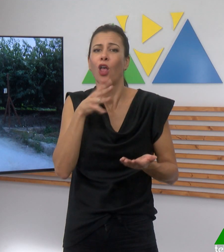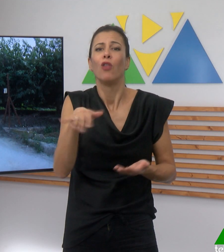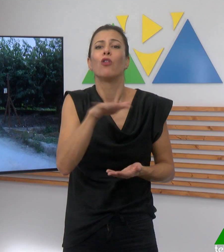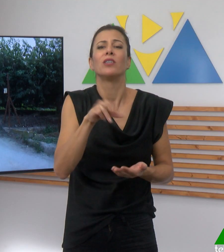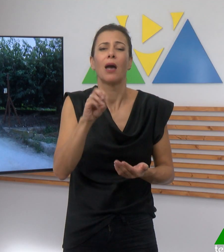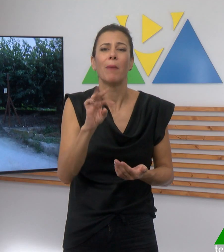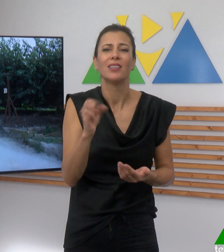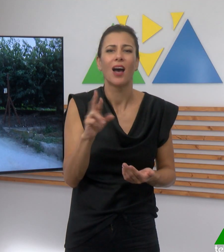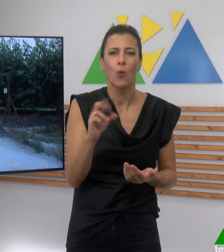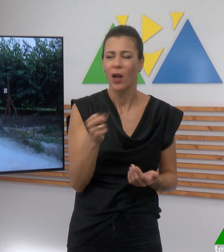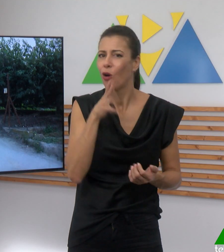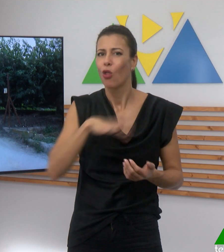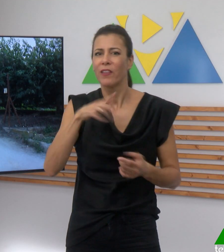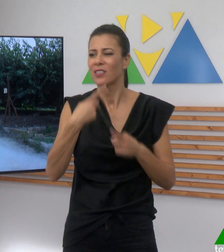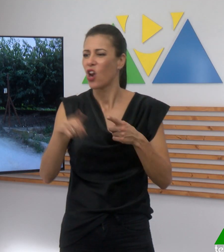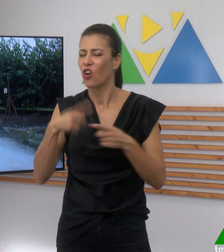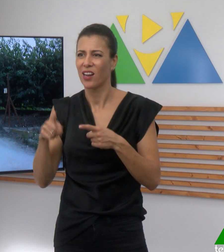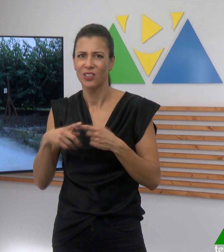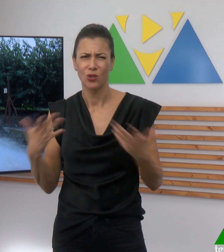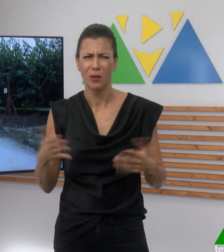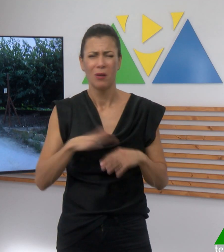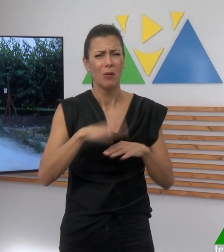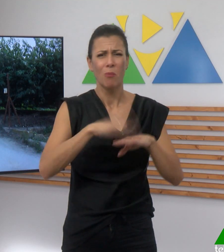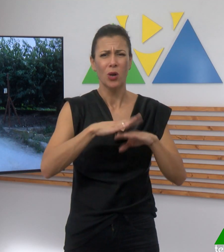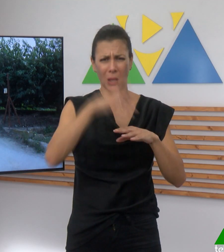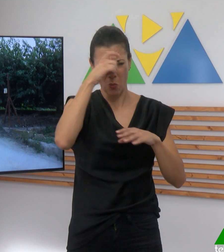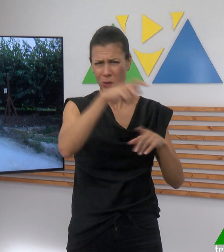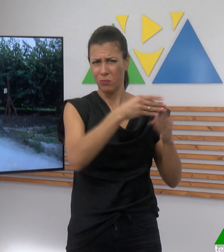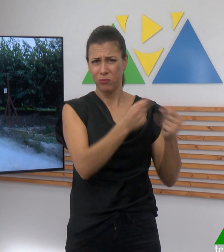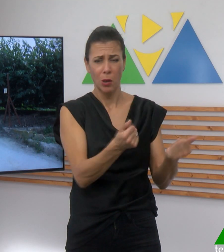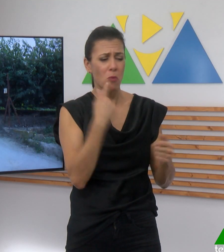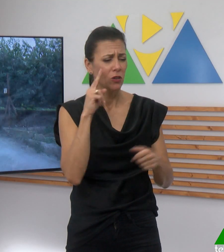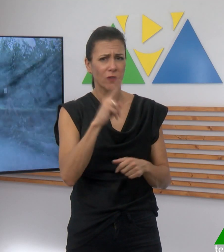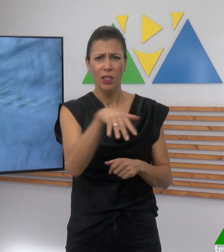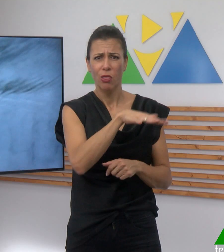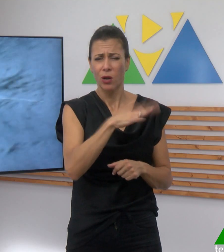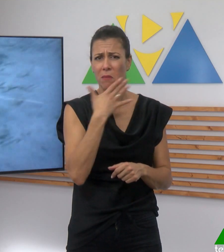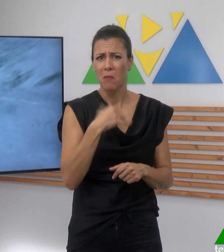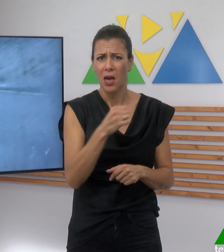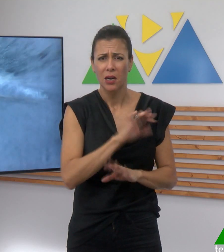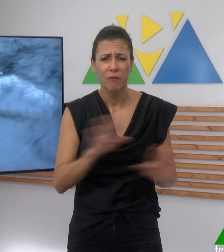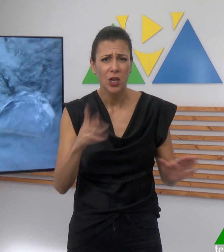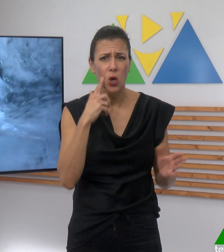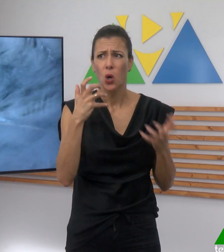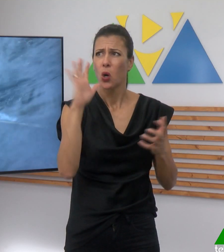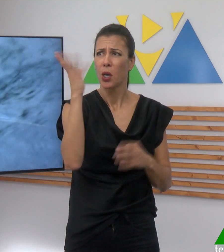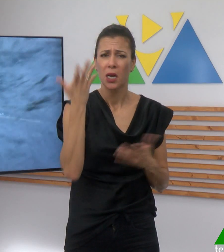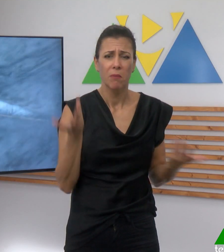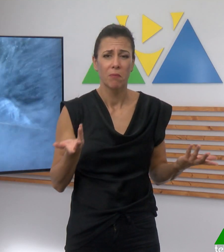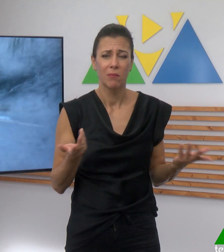están los restos de pataa Y por qué se va despoblado patura porque el sitio es magnífico es un sitio prolífico decían que hombre la